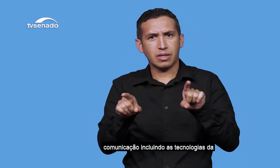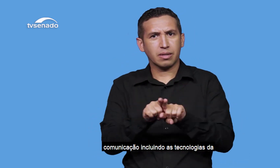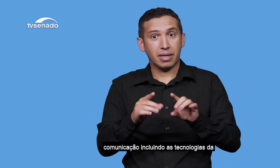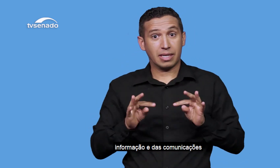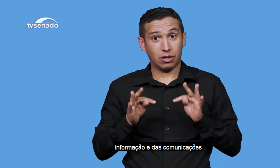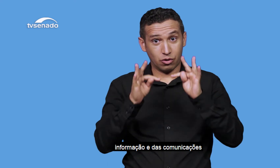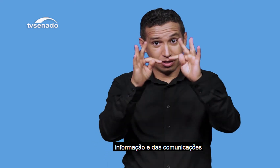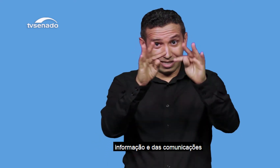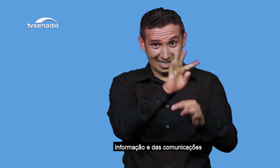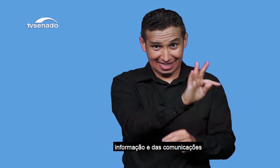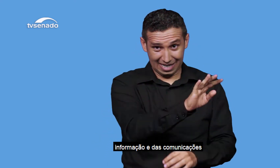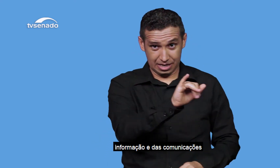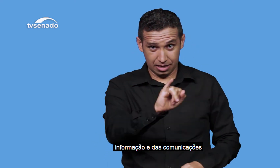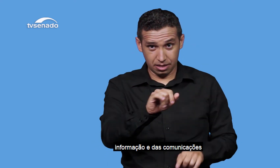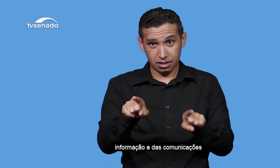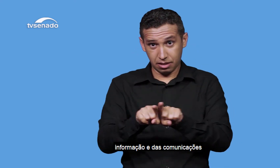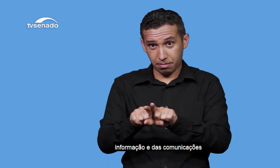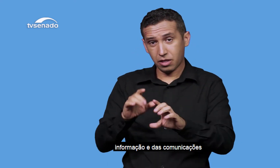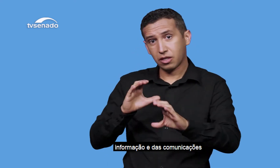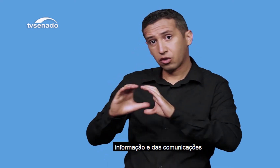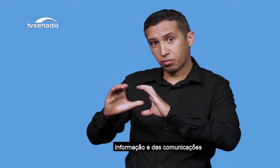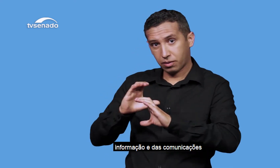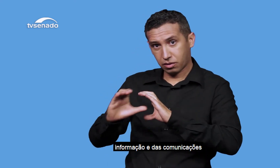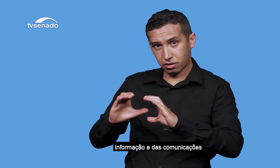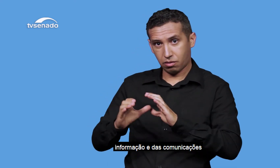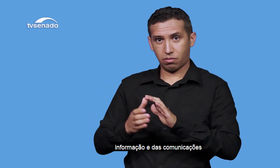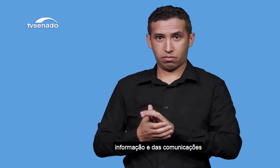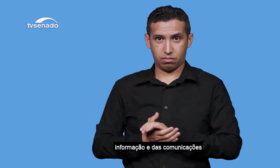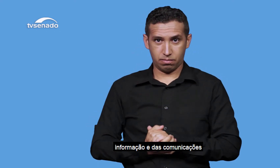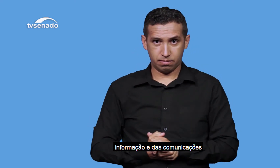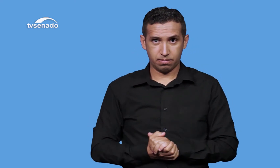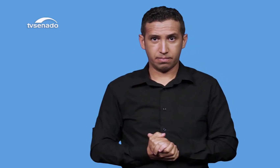tecnologias da informação e das comunicações